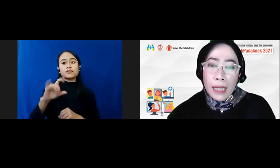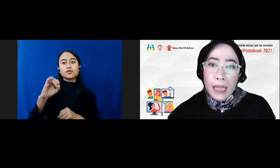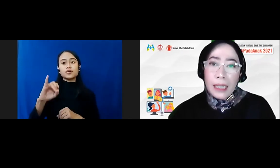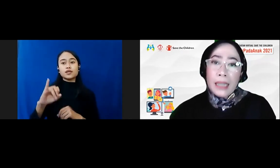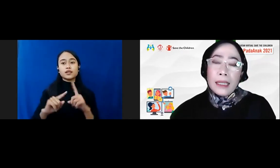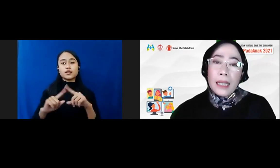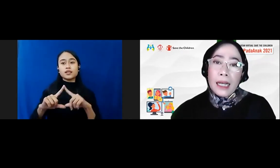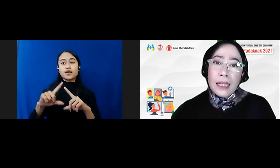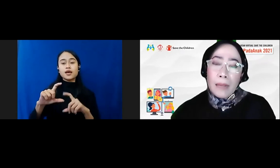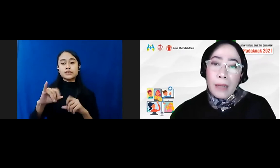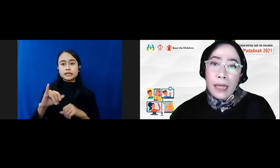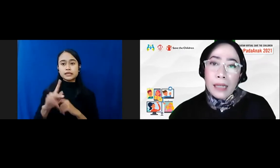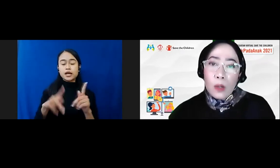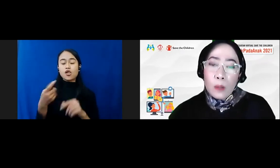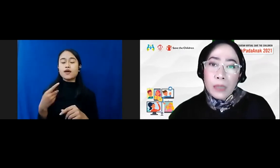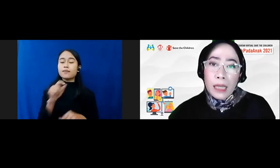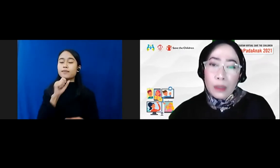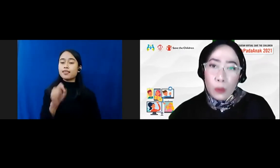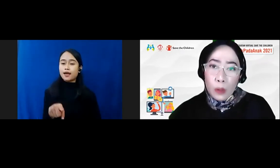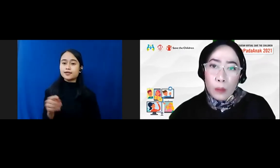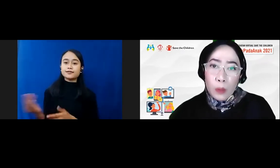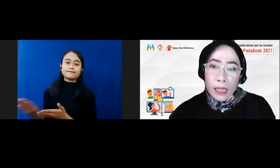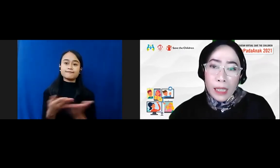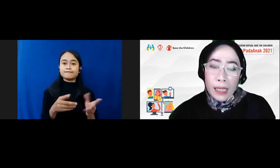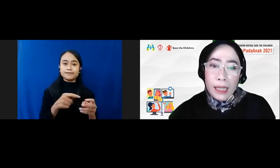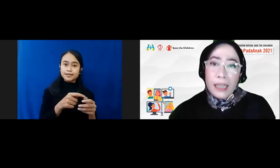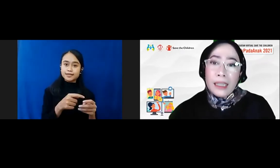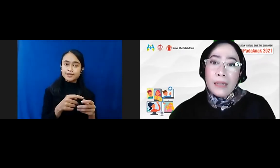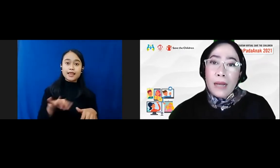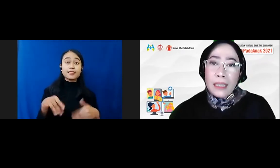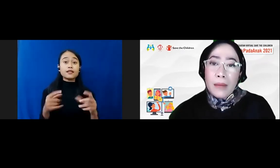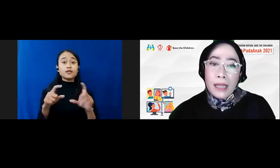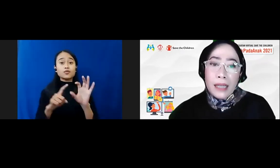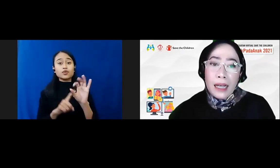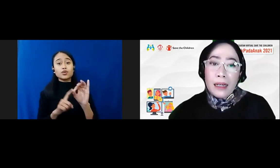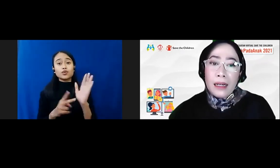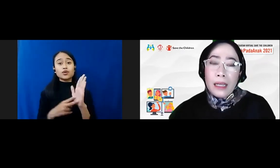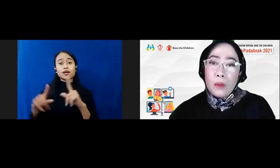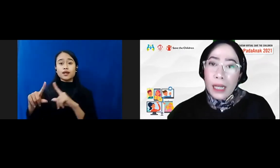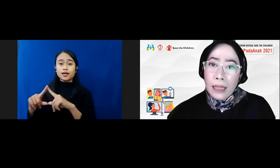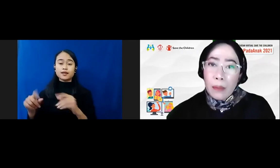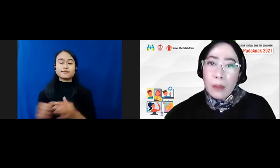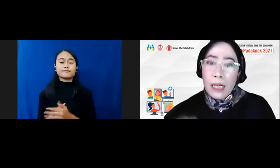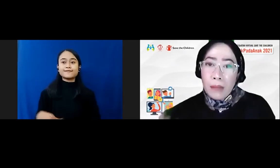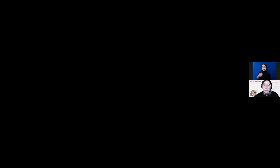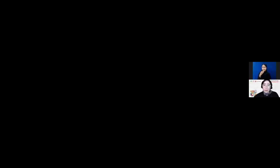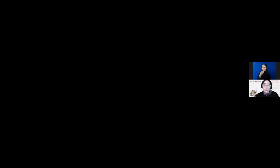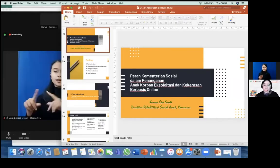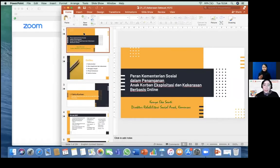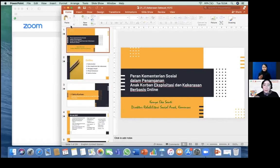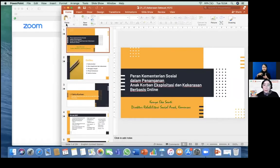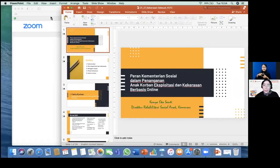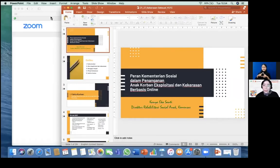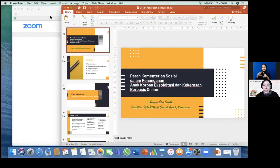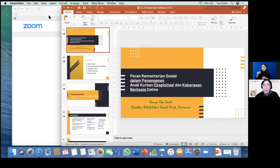Ada Pertanyaan Silahkan Sampaikan Di Kolom Chat Atau Kolom JMP Terima Kasih Banyak Ibu Karen Apabila Ingin Menyimak